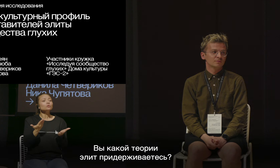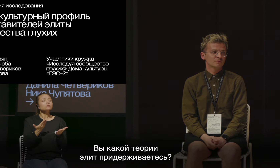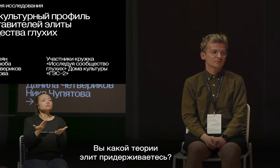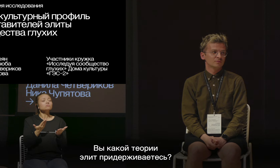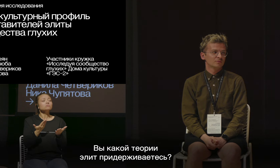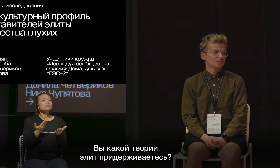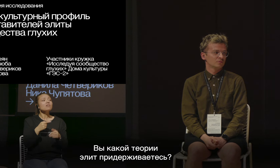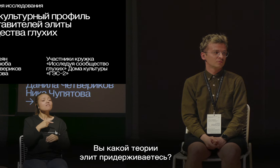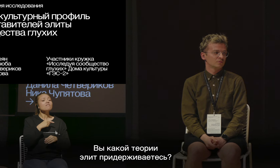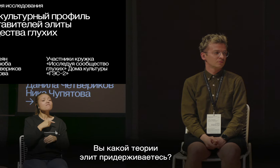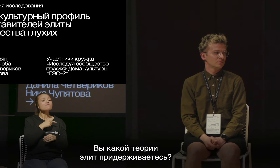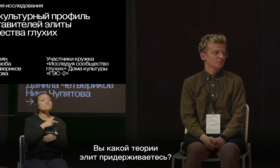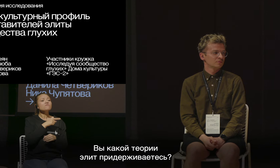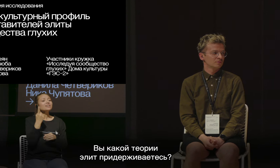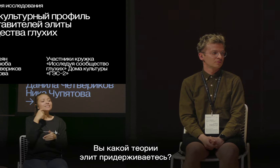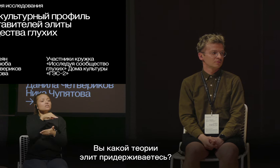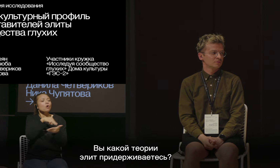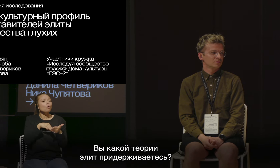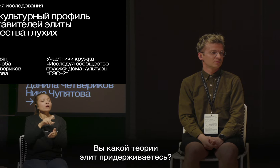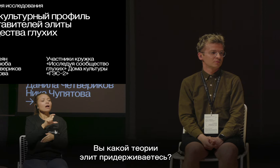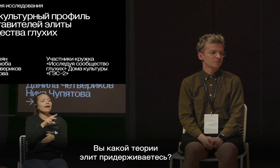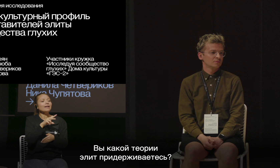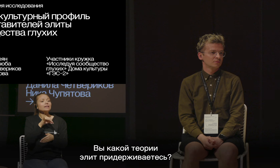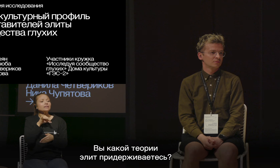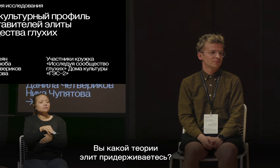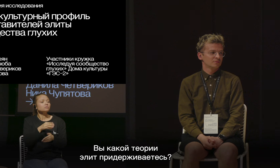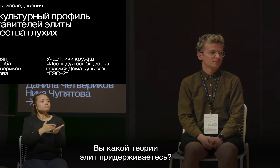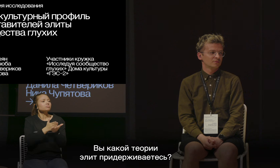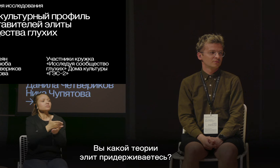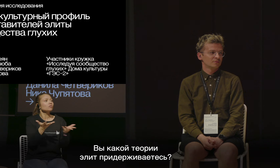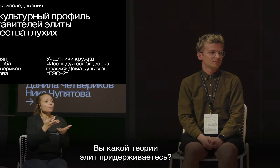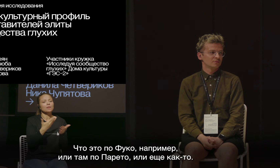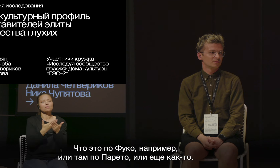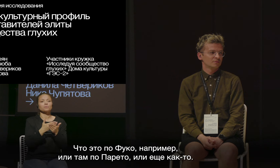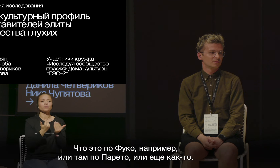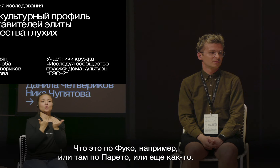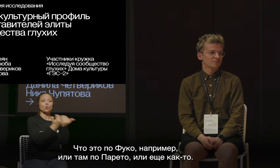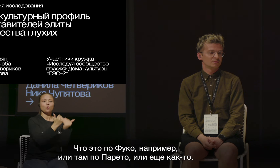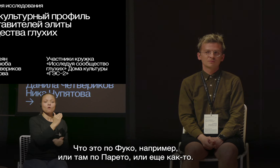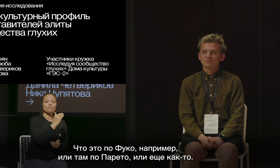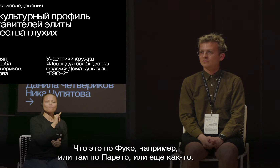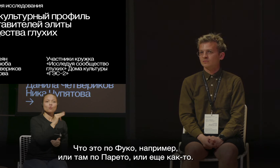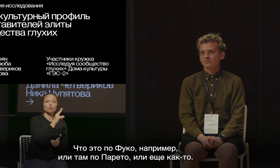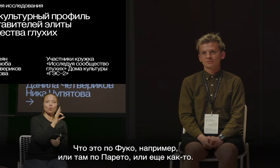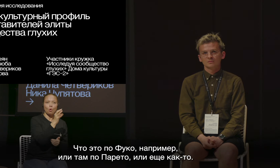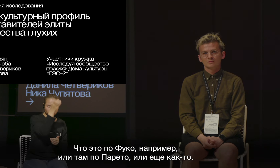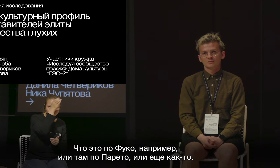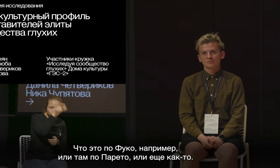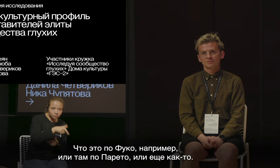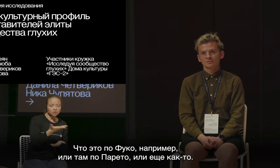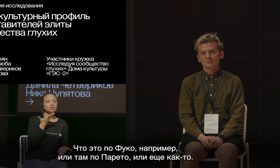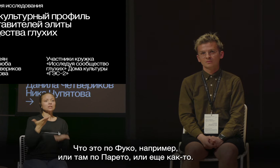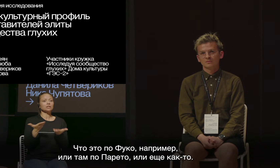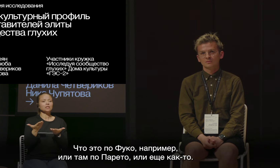вы какой теории элит придерживаетесь? Что это по Фуко, например, или там по, не знаю, по Паретто или еще